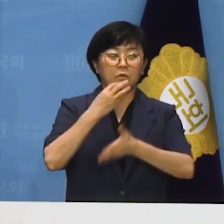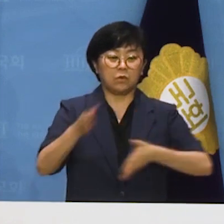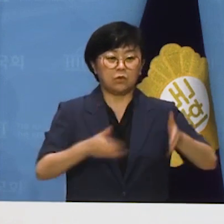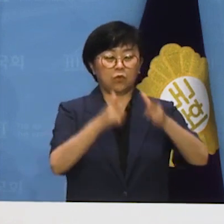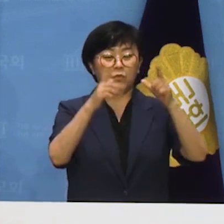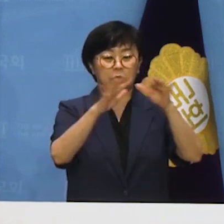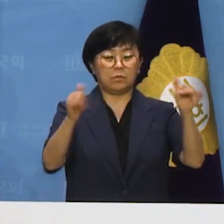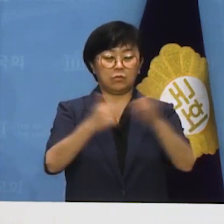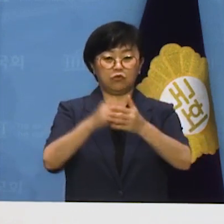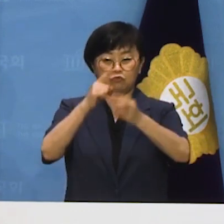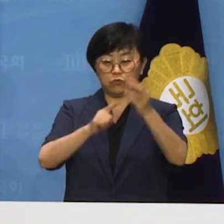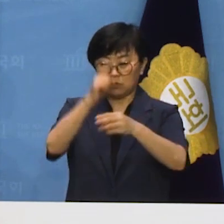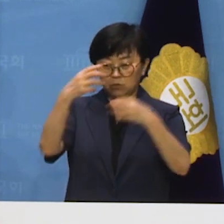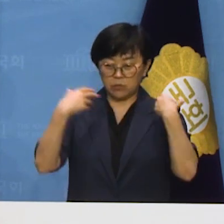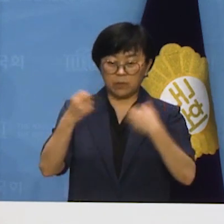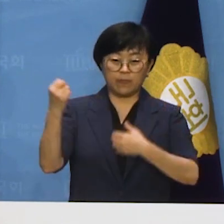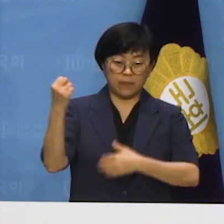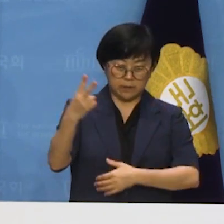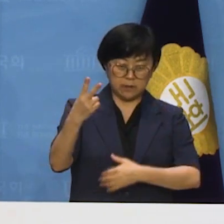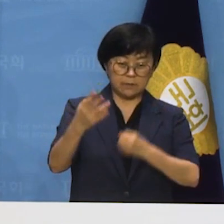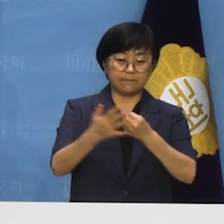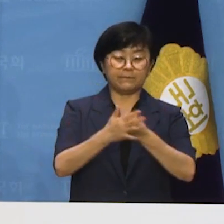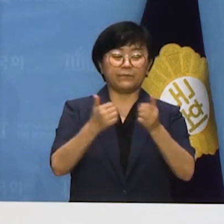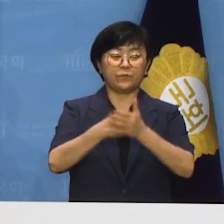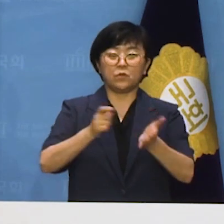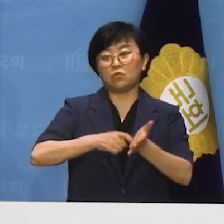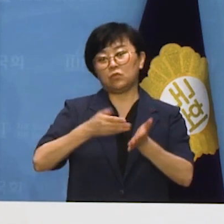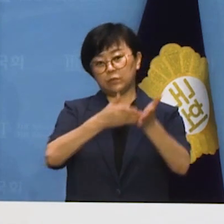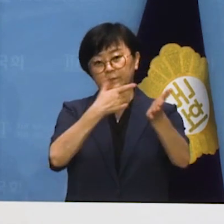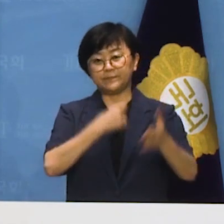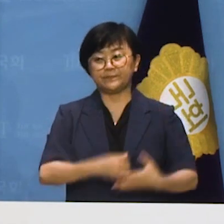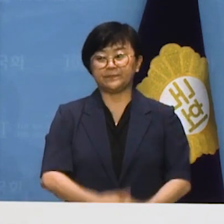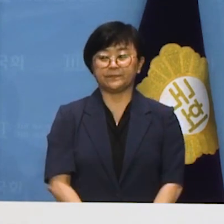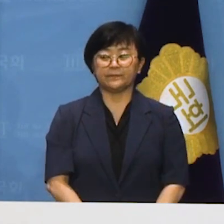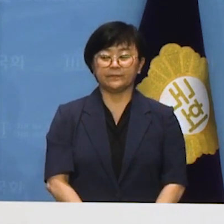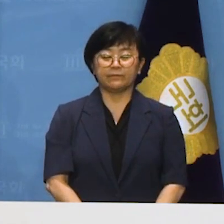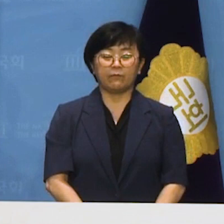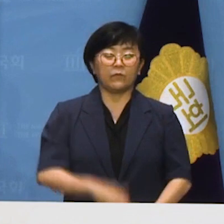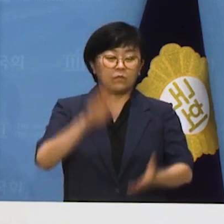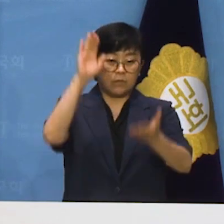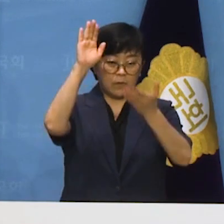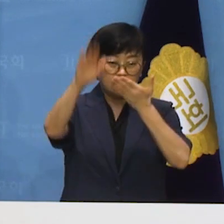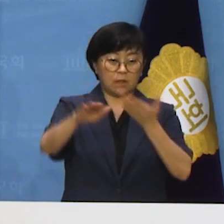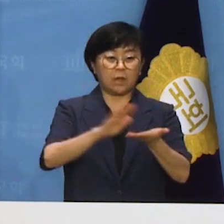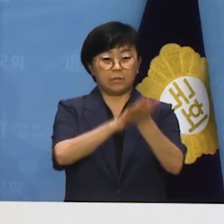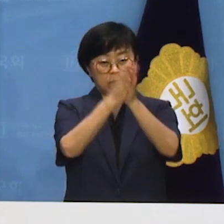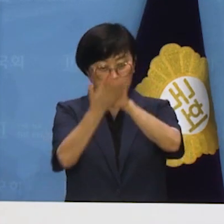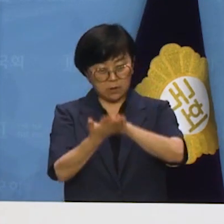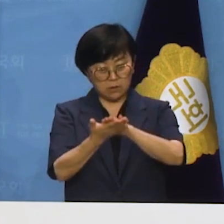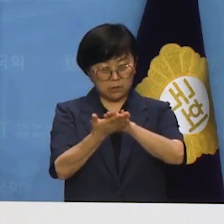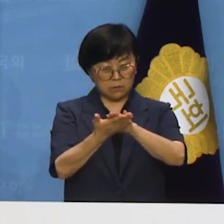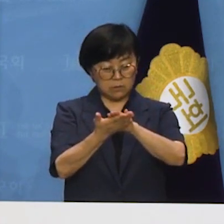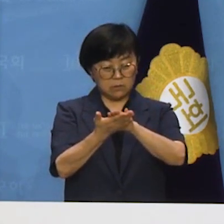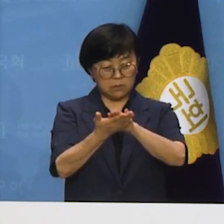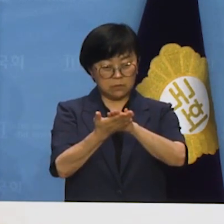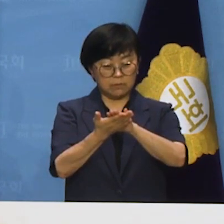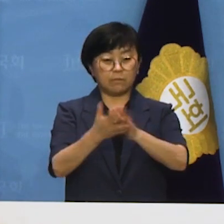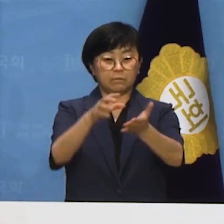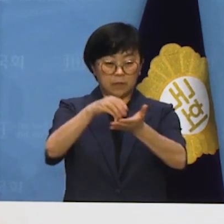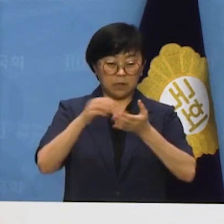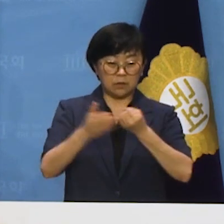모아서 윤석열 정부의 다시 이번 다시 한번 촉구하는 바입니다 미래의 변화를 적극 반영하고